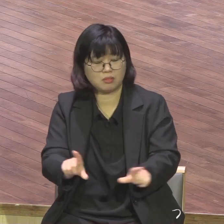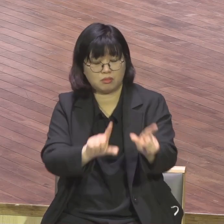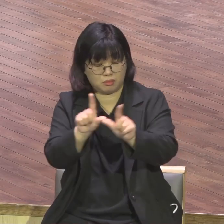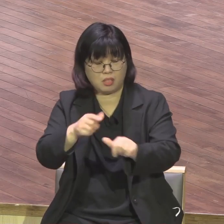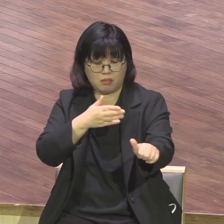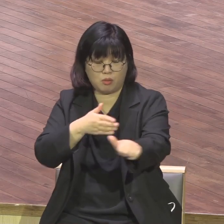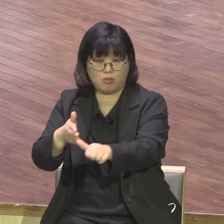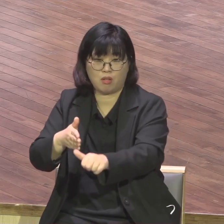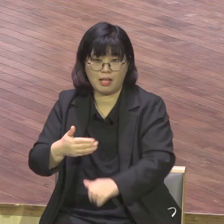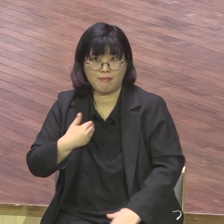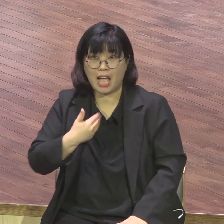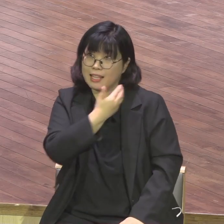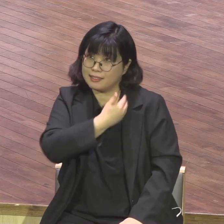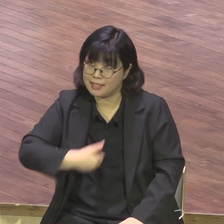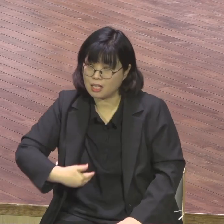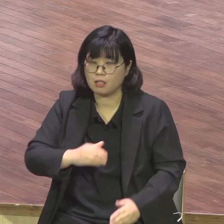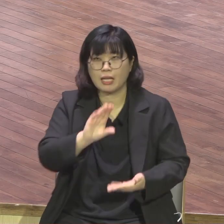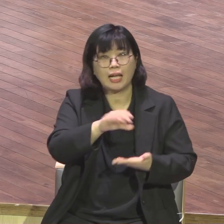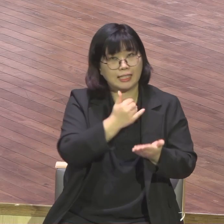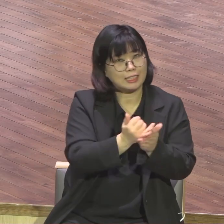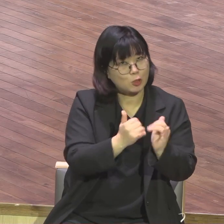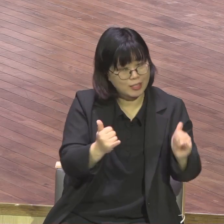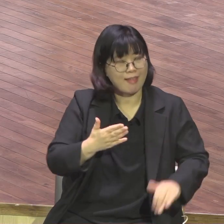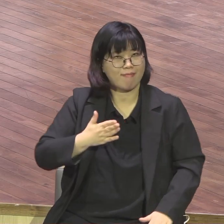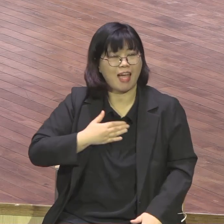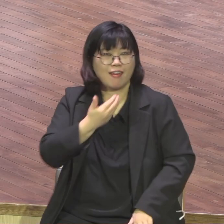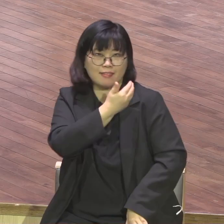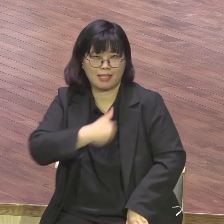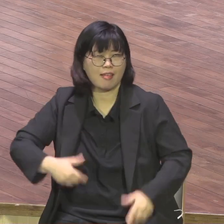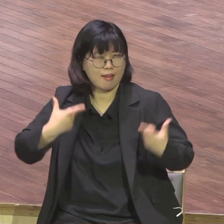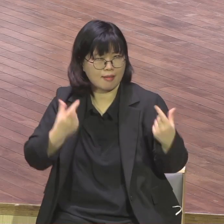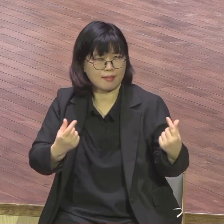되어지는 응답을 받게 됩니다. 되어지는 응답.